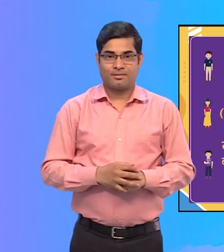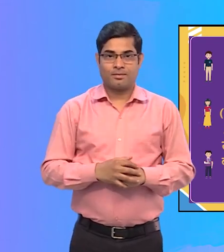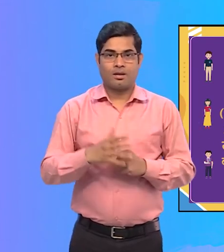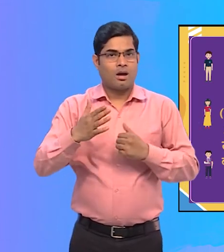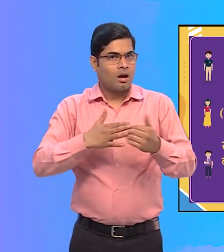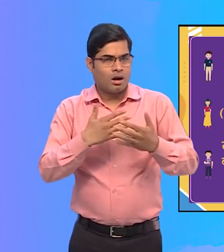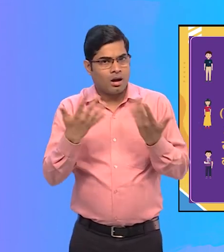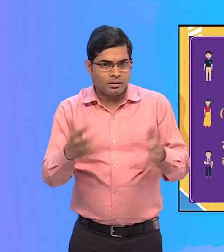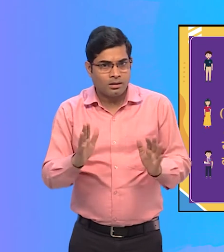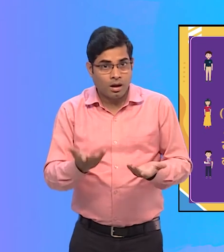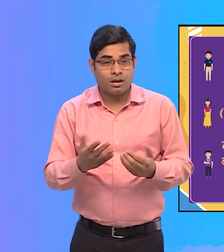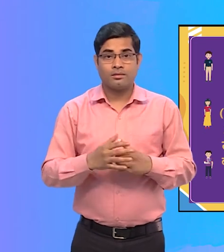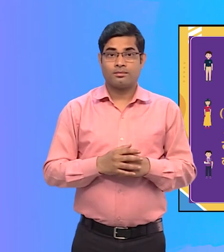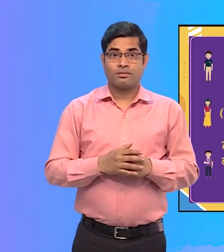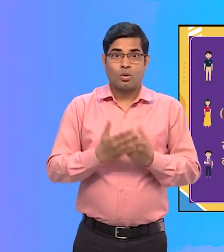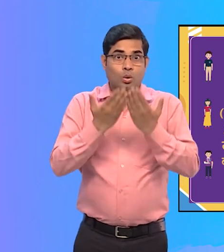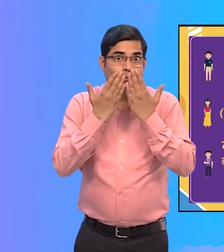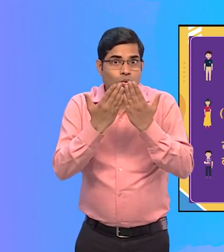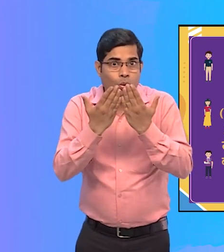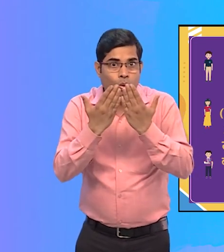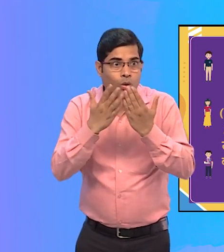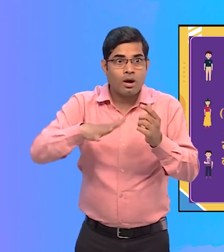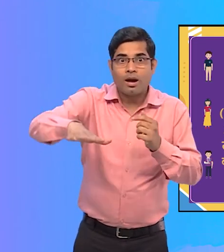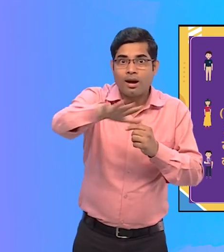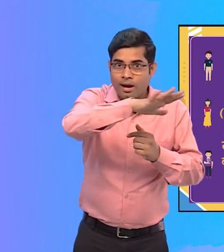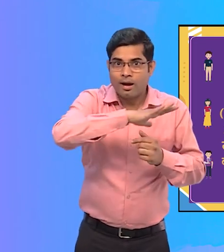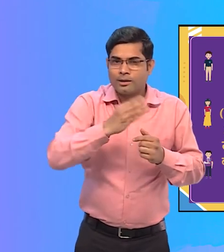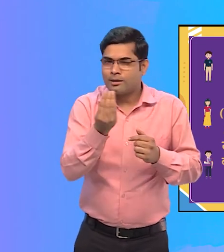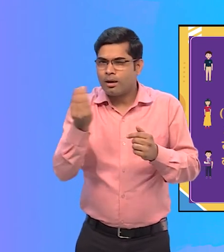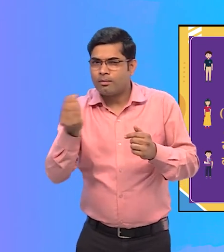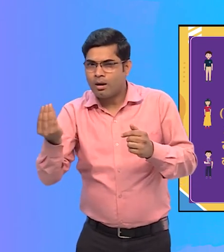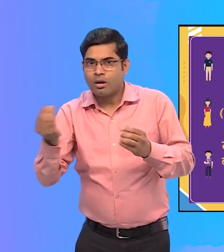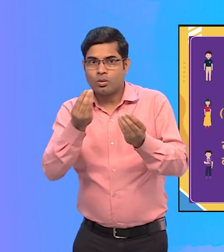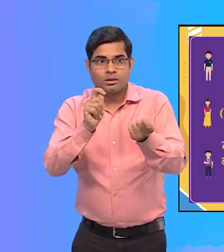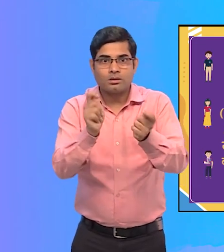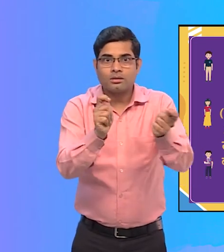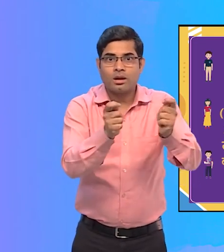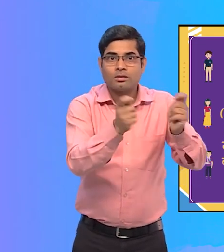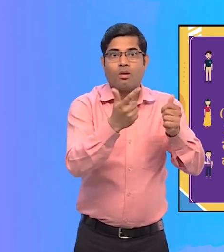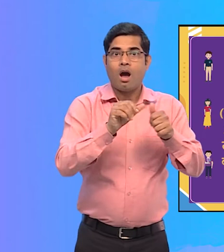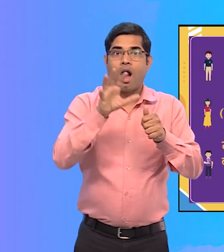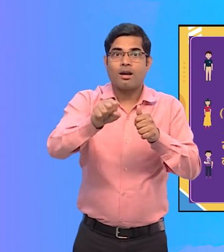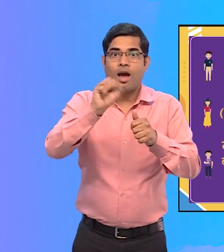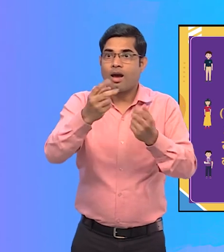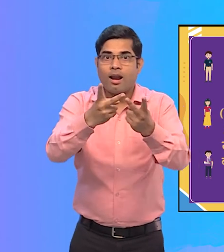है हालांकि हाल ही में उन्होंने पाया कि उनके स्कूल में कई सुरम्यता सुविधाएं हैं जो